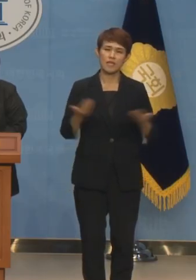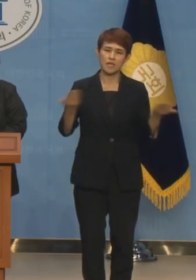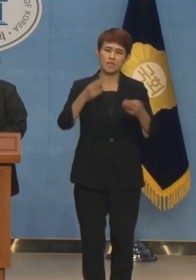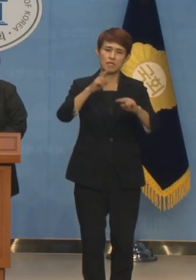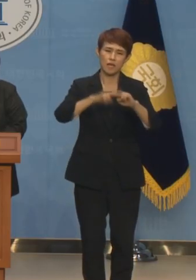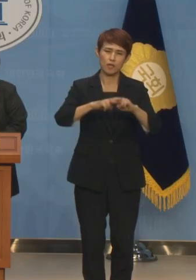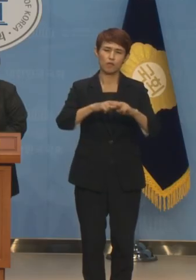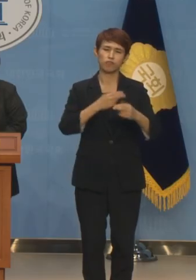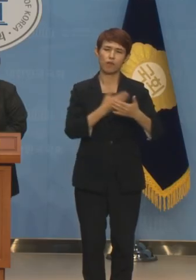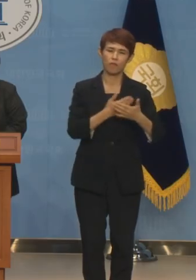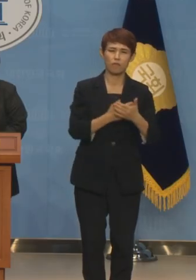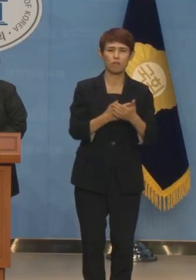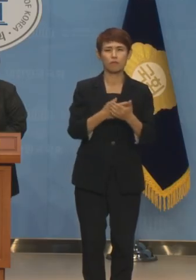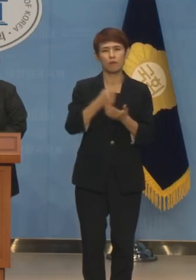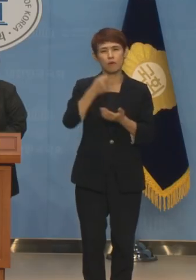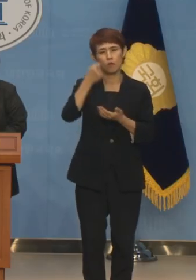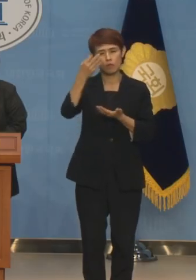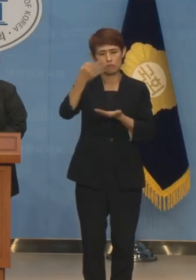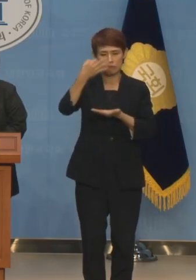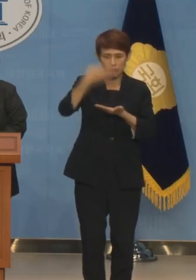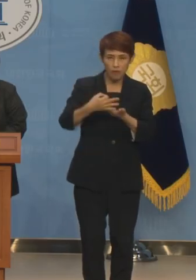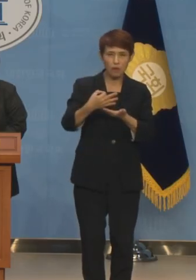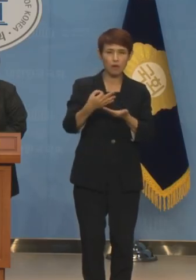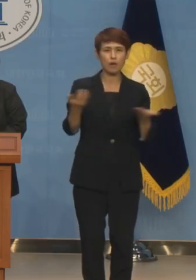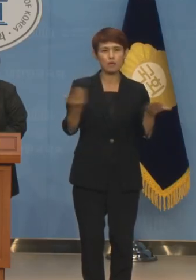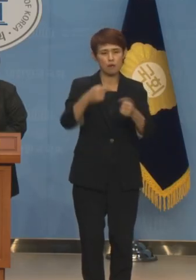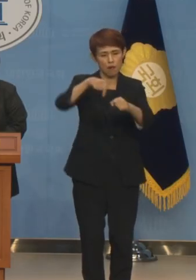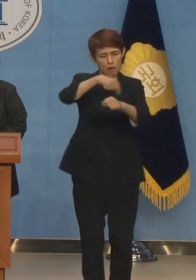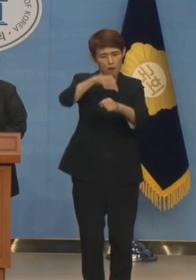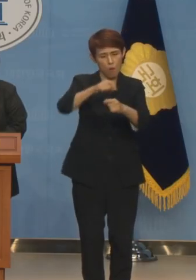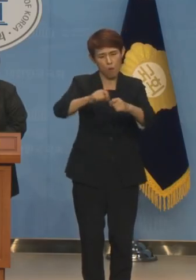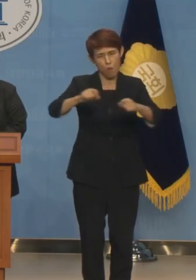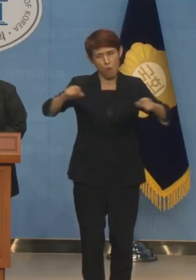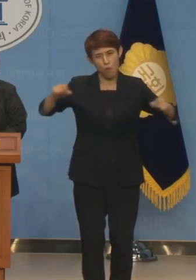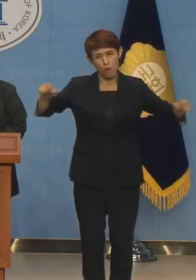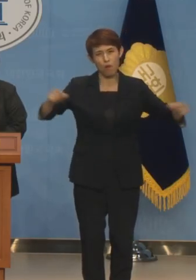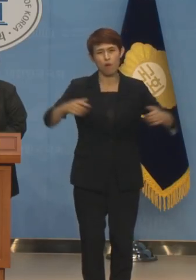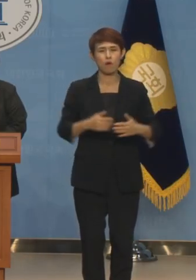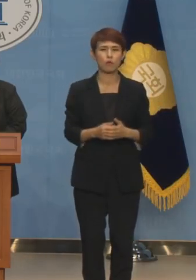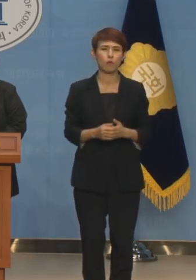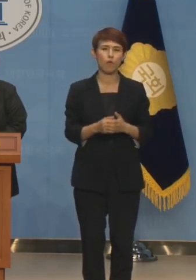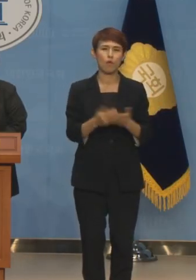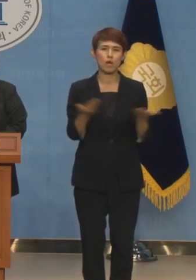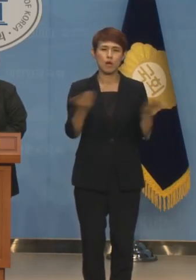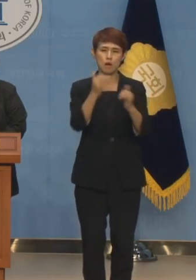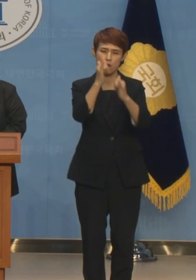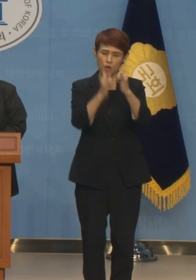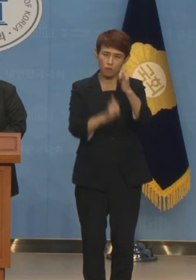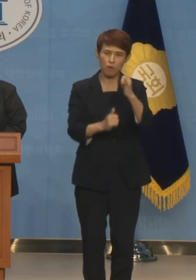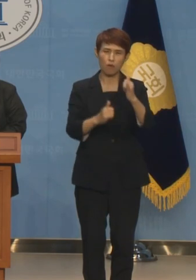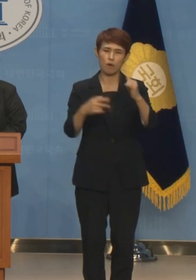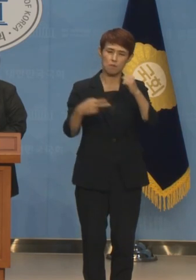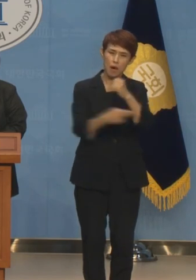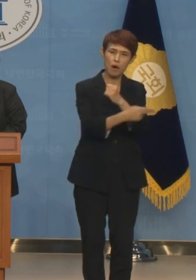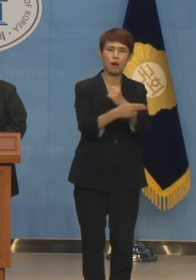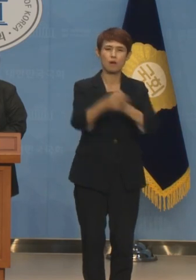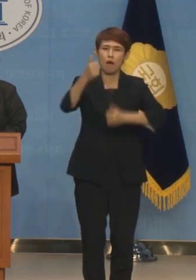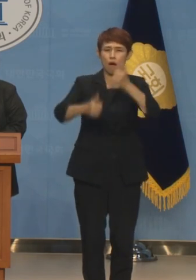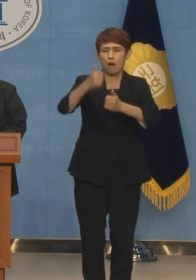일자리, 저임금, 과도한 노동시간, 유리천장, 경력단절, 끝없는